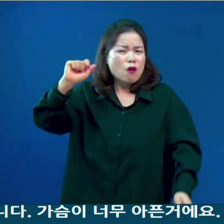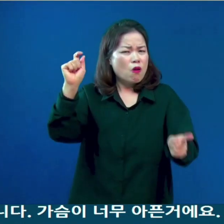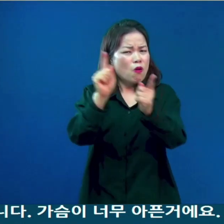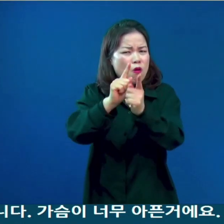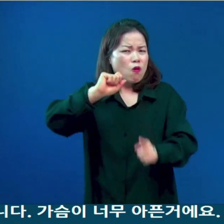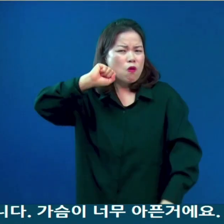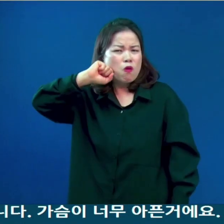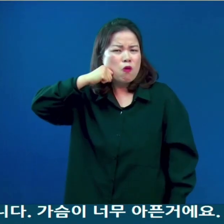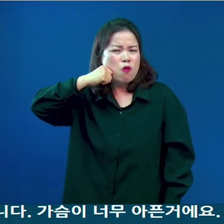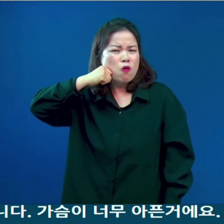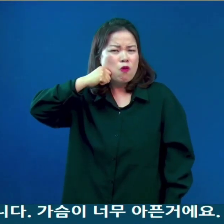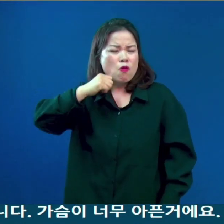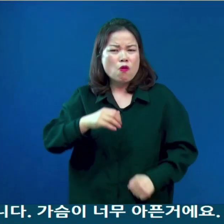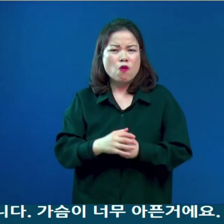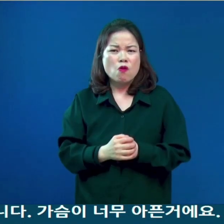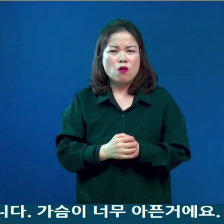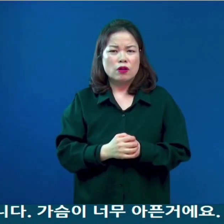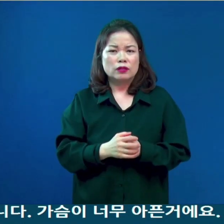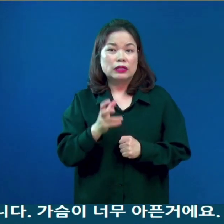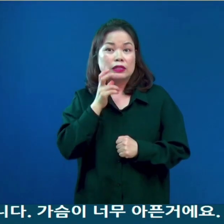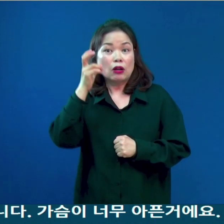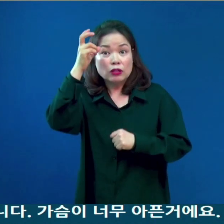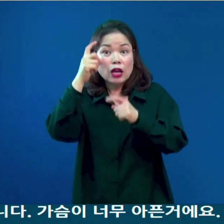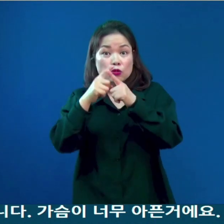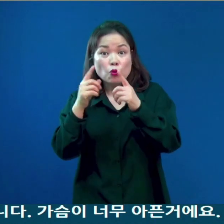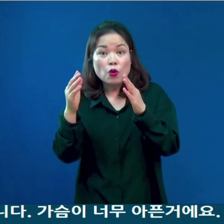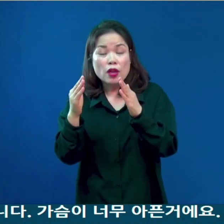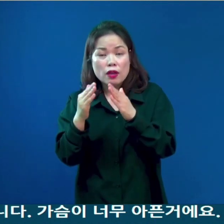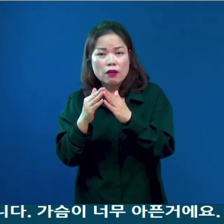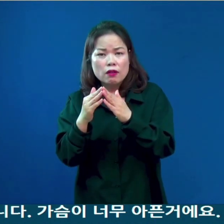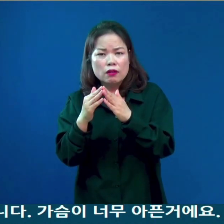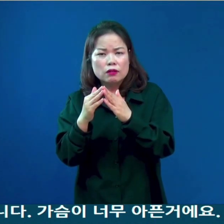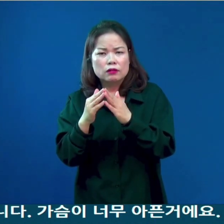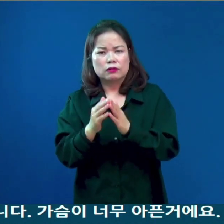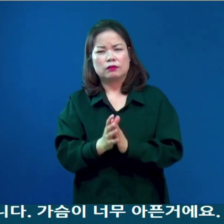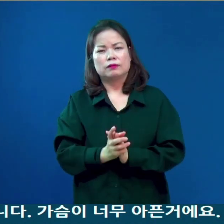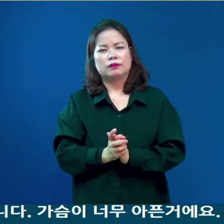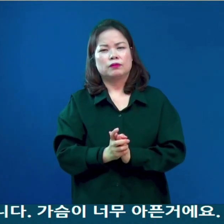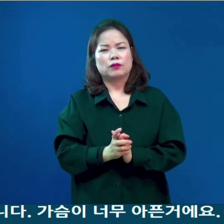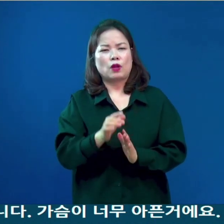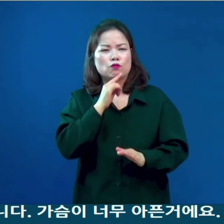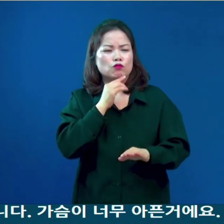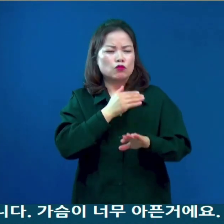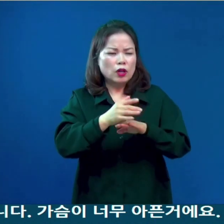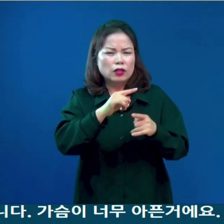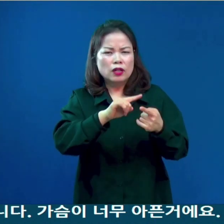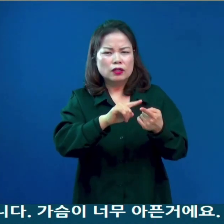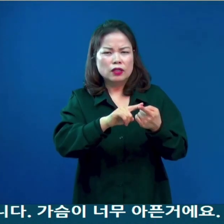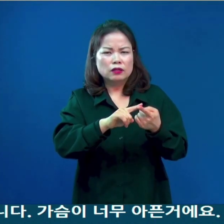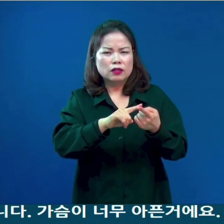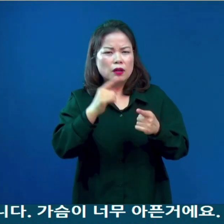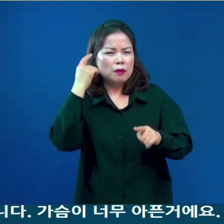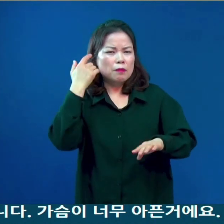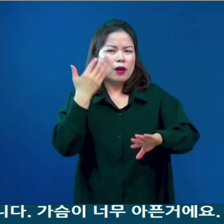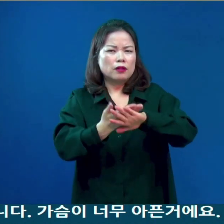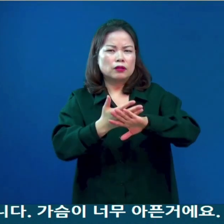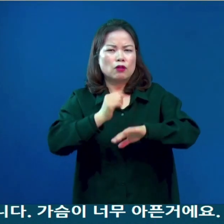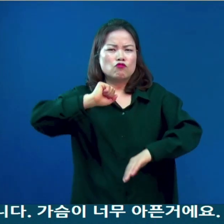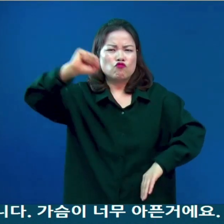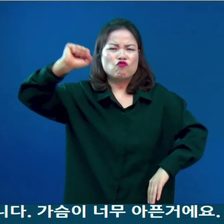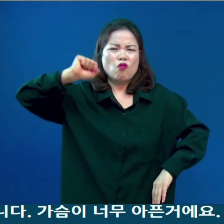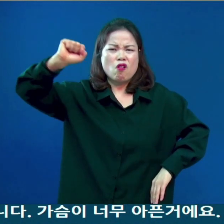없는 거예요. 그래서 영락교회 같은 경우에는 사실은 이 북한에 대해서 많은 이 반대 운동들을 많이